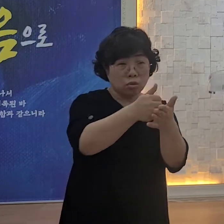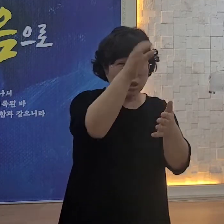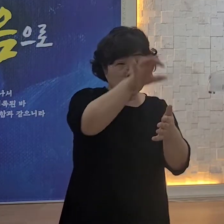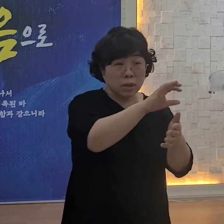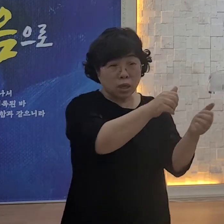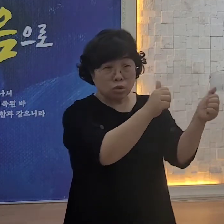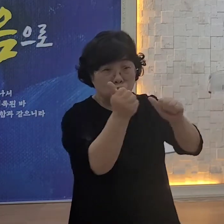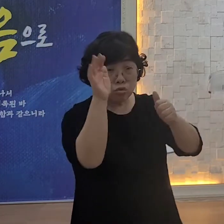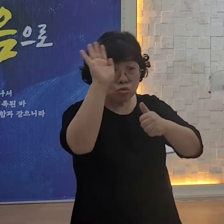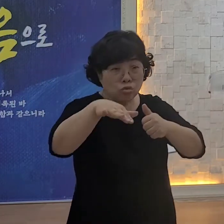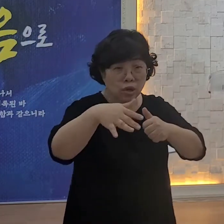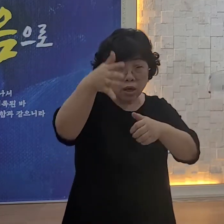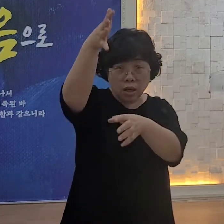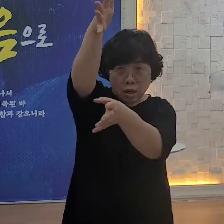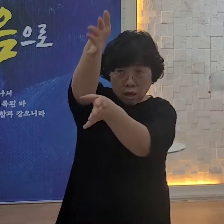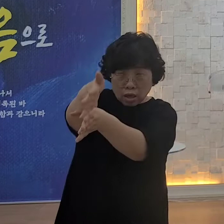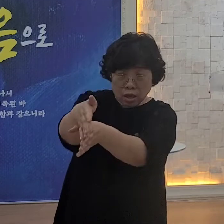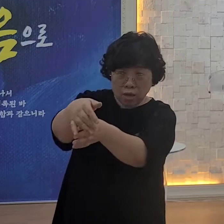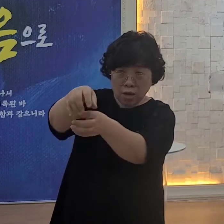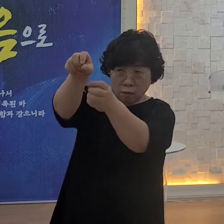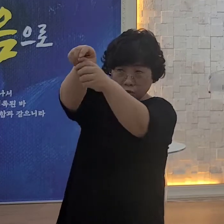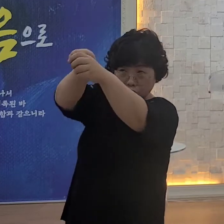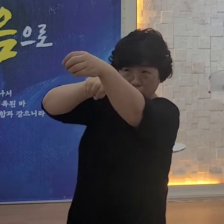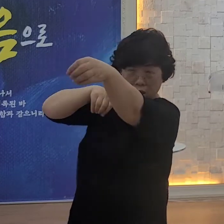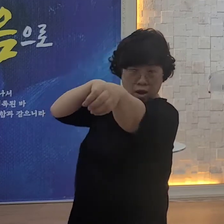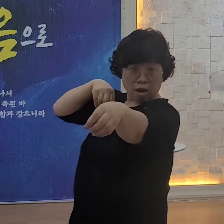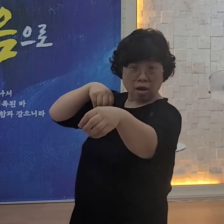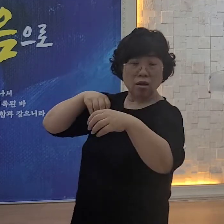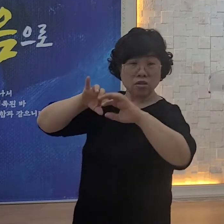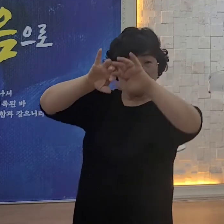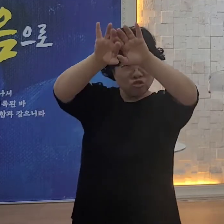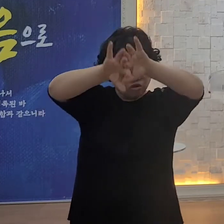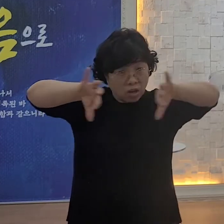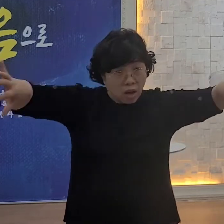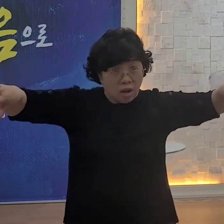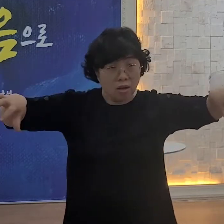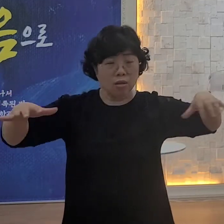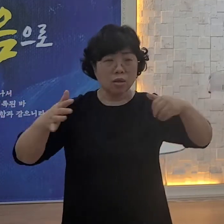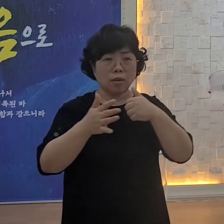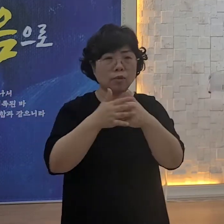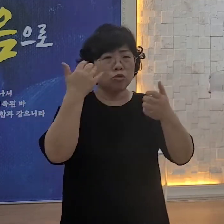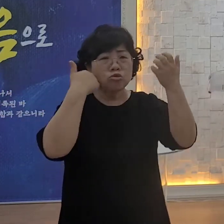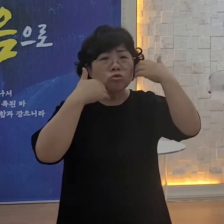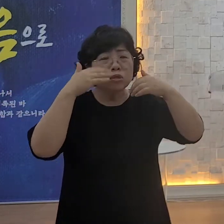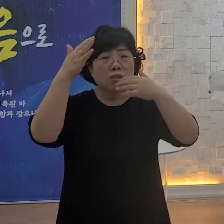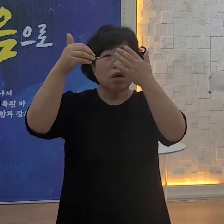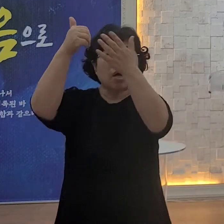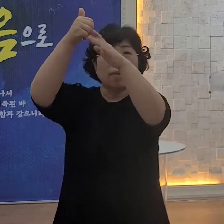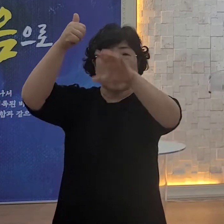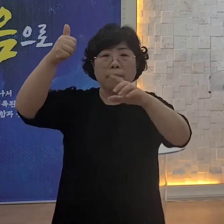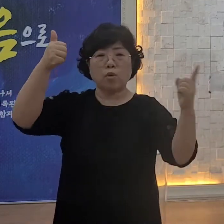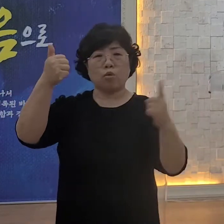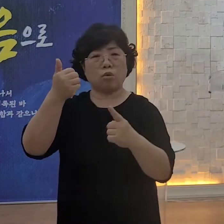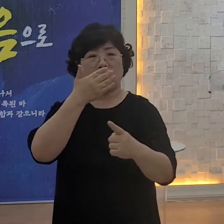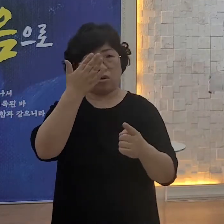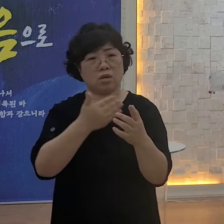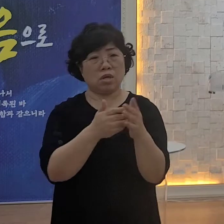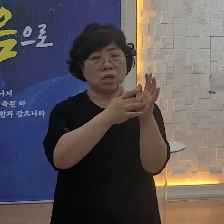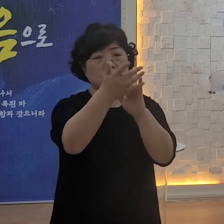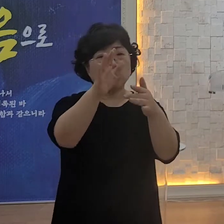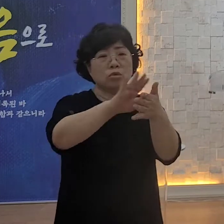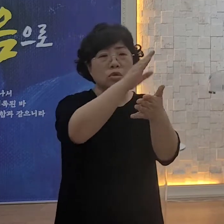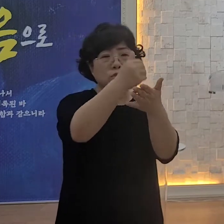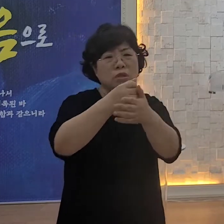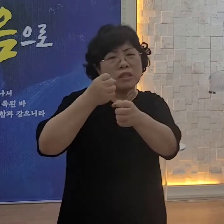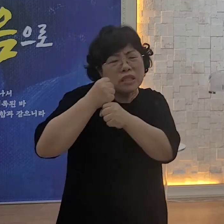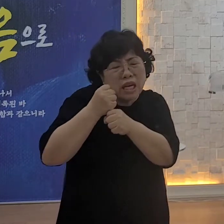때문에? 예수 그리스도의 십자가 보혈 때문에 이제 그 이름 믿고 나아가는 자는 하나님 앞에 이렇게